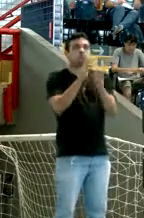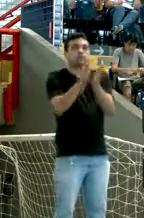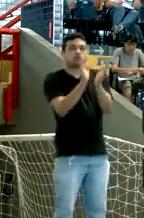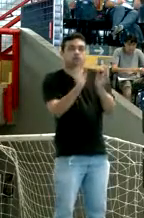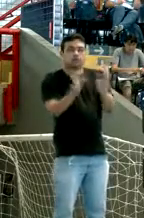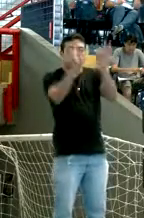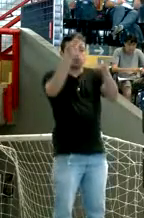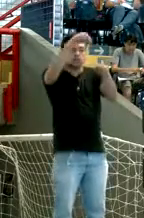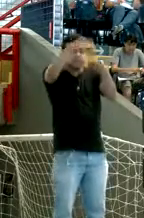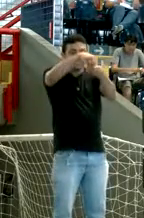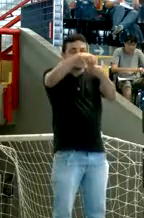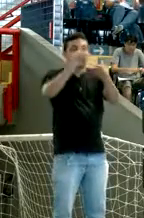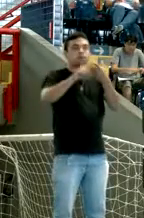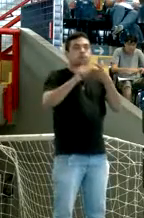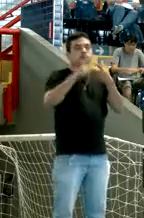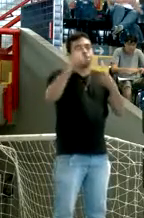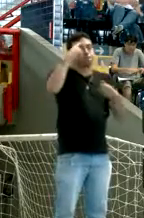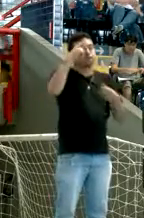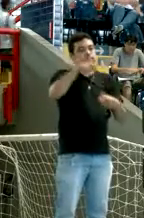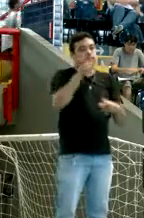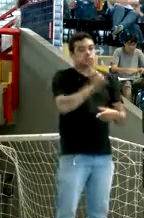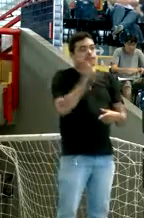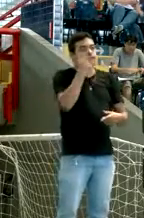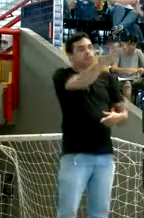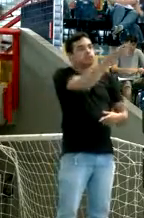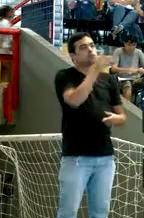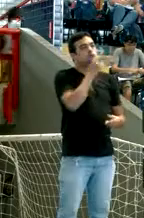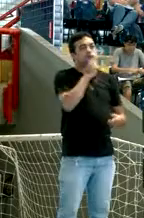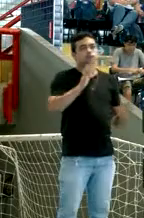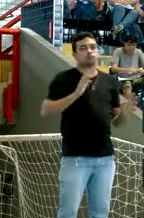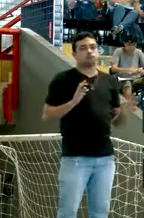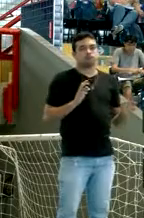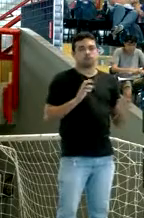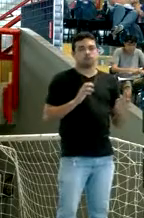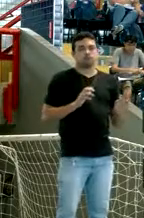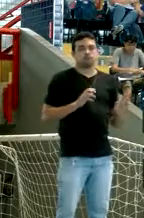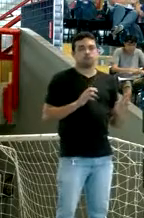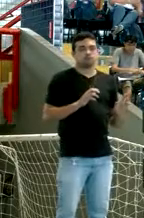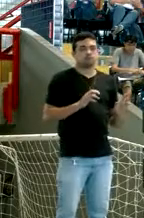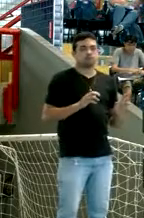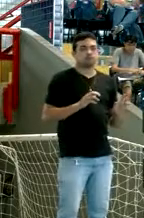no celular. A última coisa que se espera dele é que ele ligue, né? Que ele ligue.